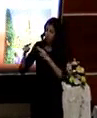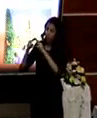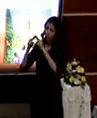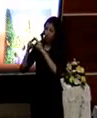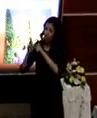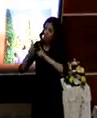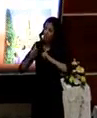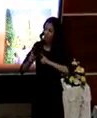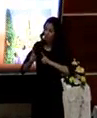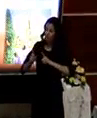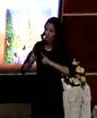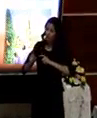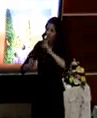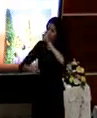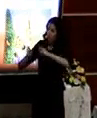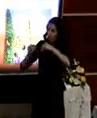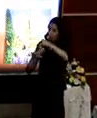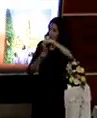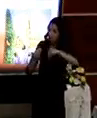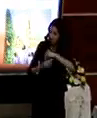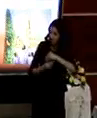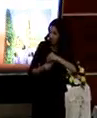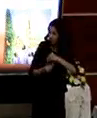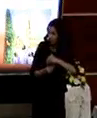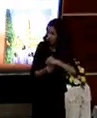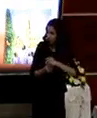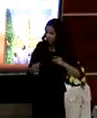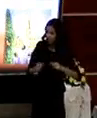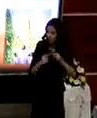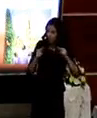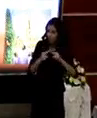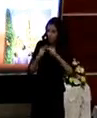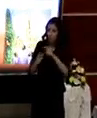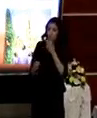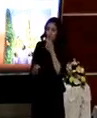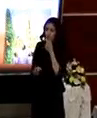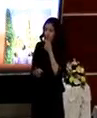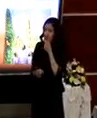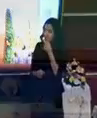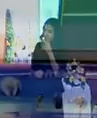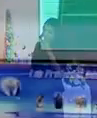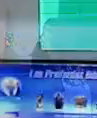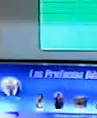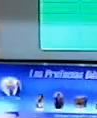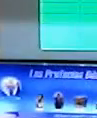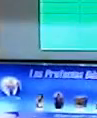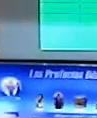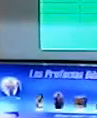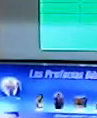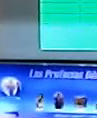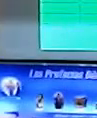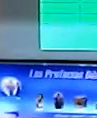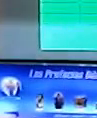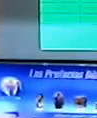encontrarnos con nuestros seres queridos. Si esta señora no aparece el sábado que viene, yo debería